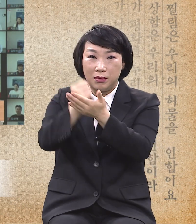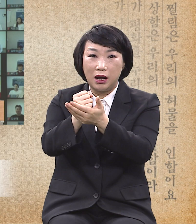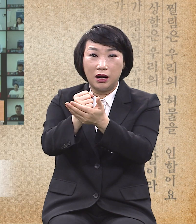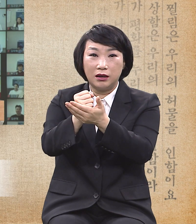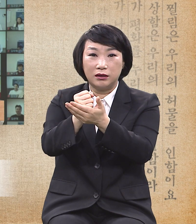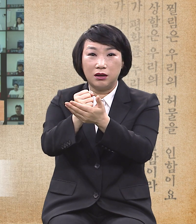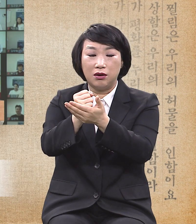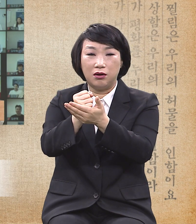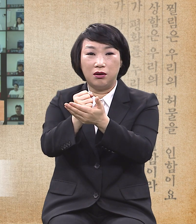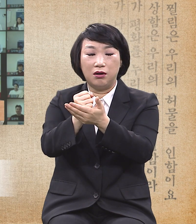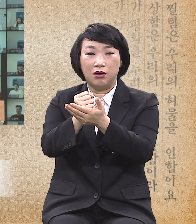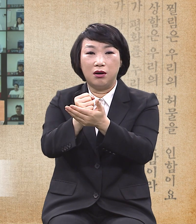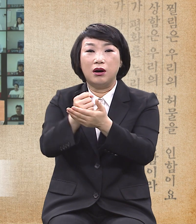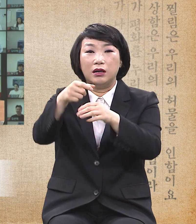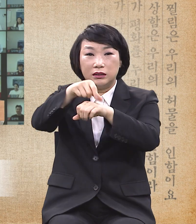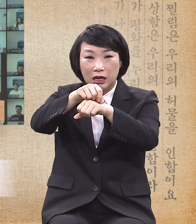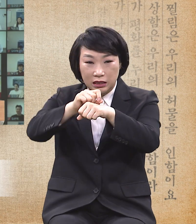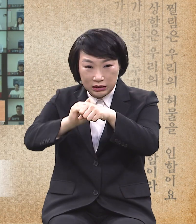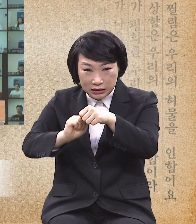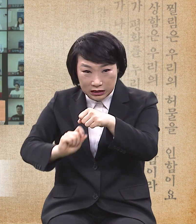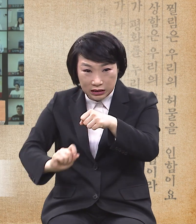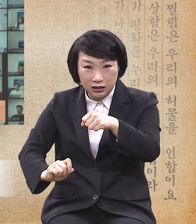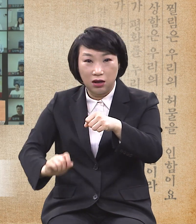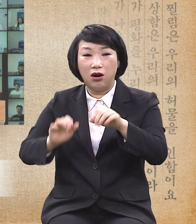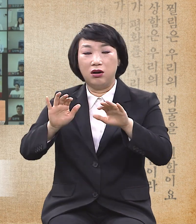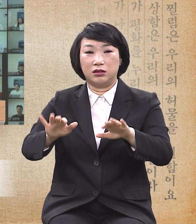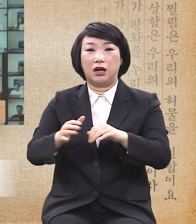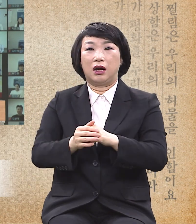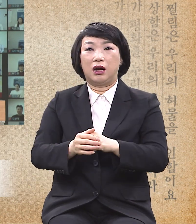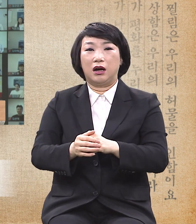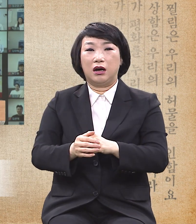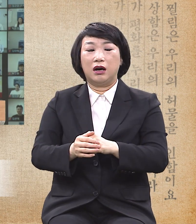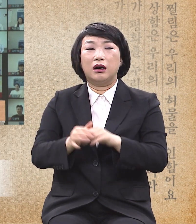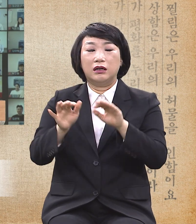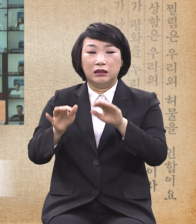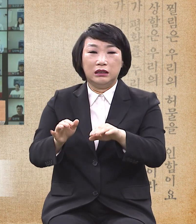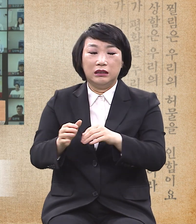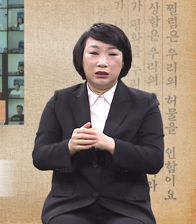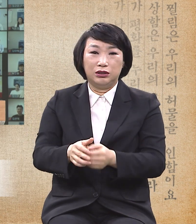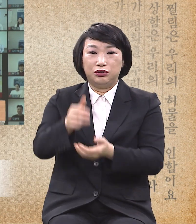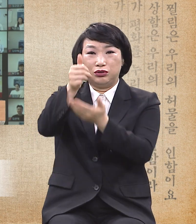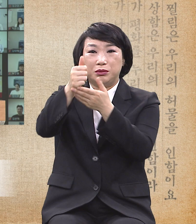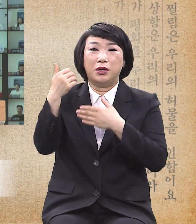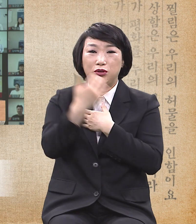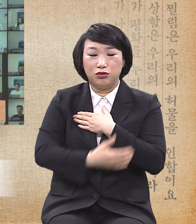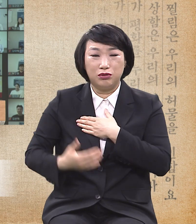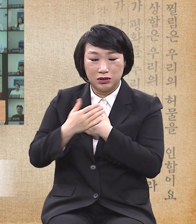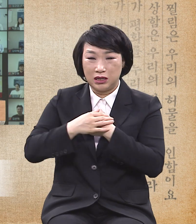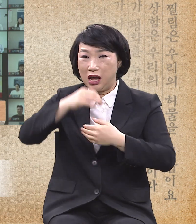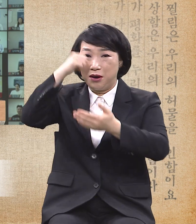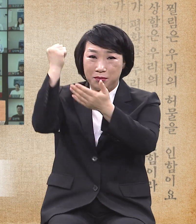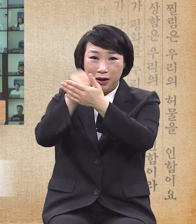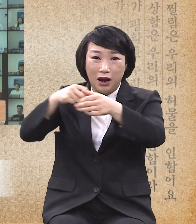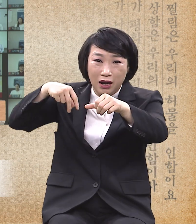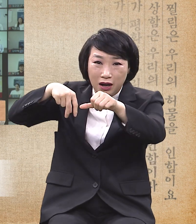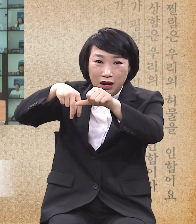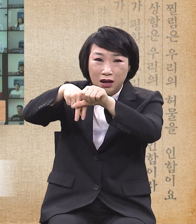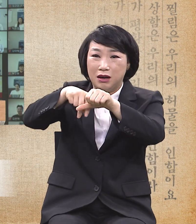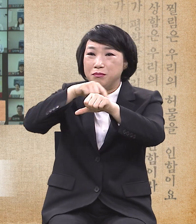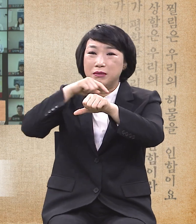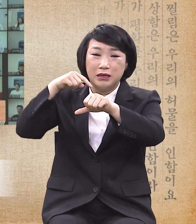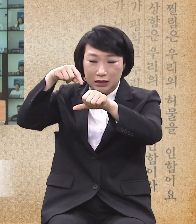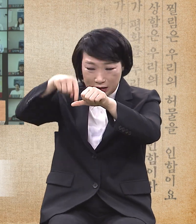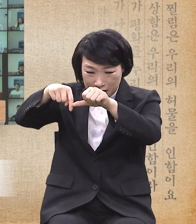못 박혀서 살을 쭉쭉 찢어가면서 걸레처럼 육신을 걸어놓고 쏟아지는